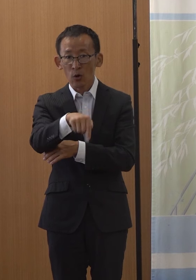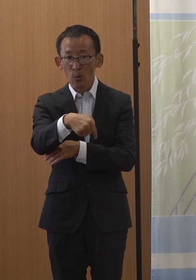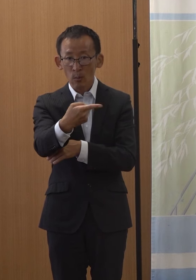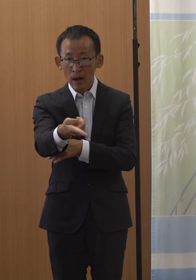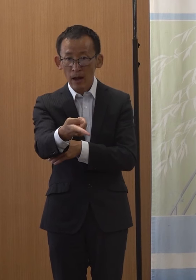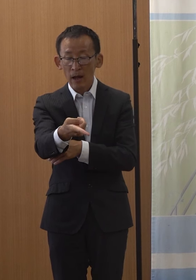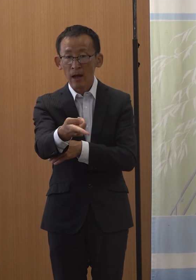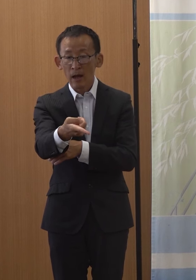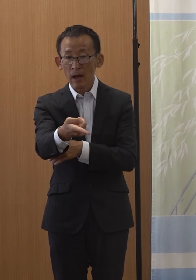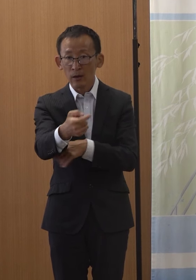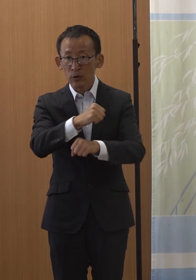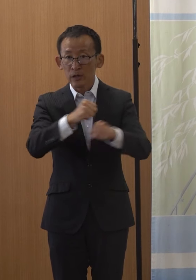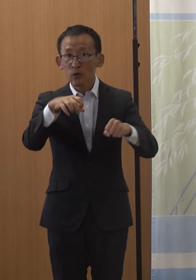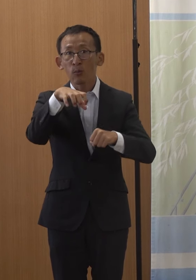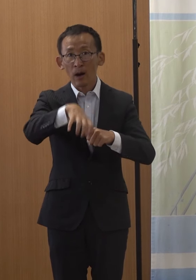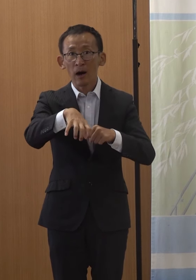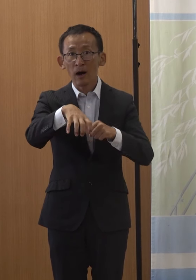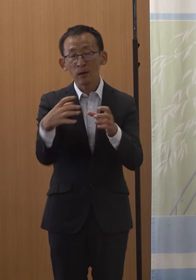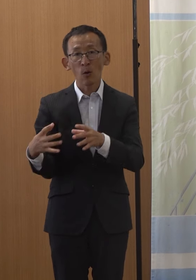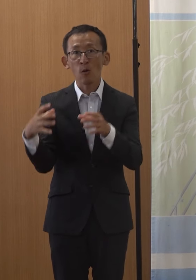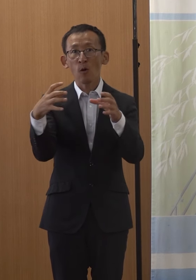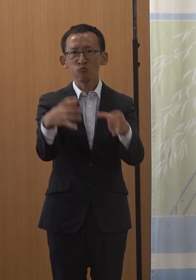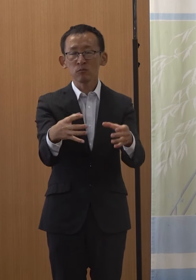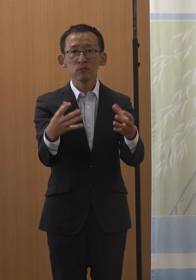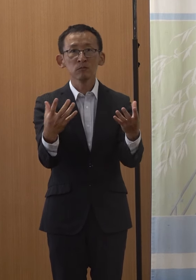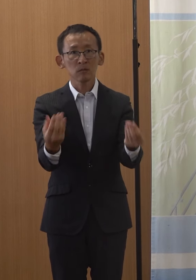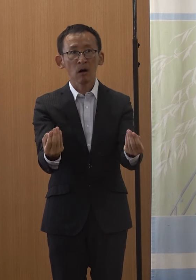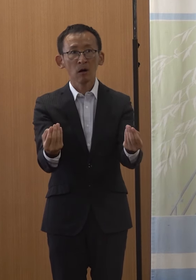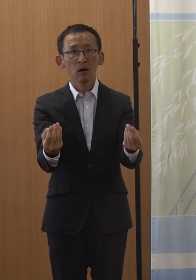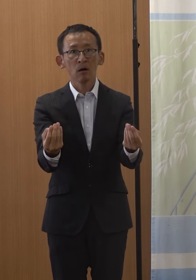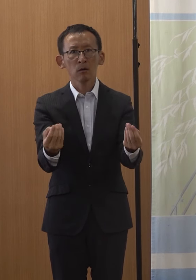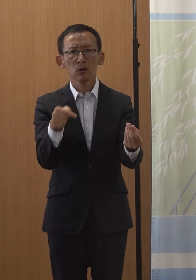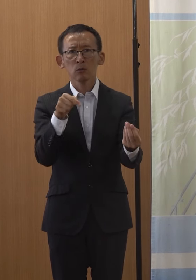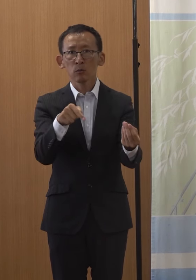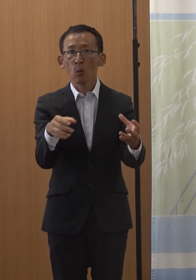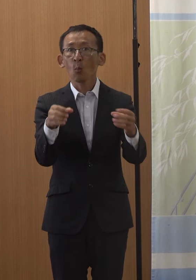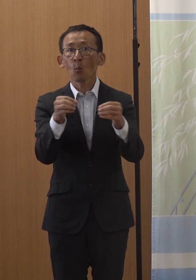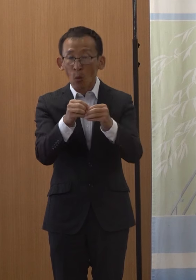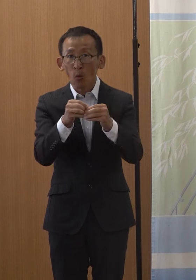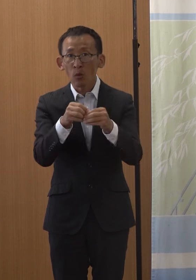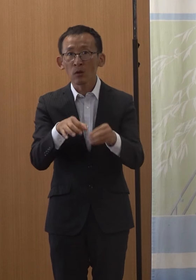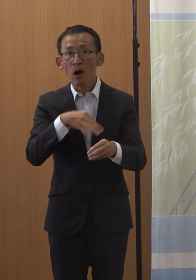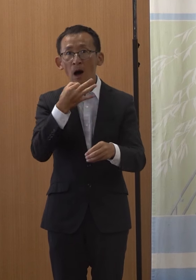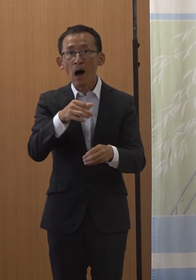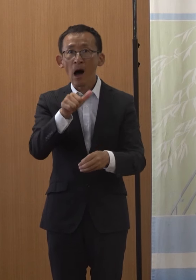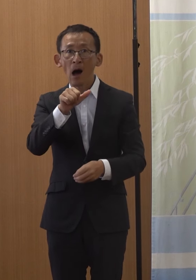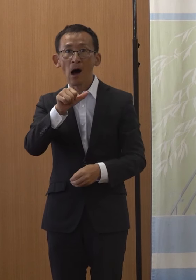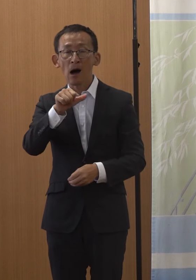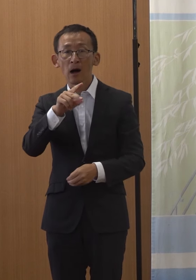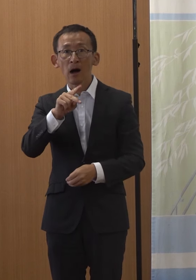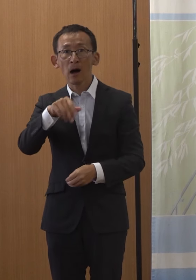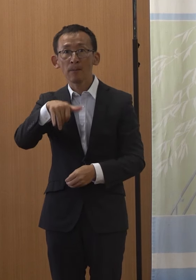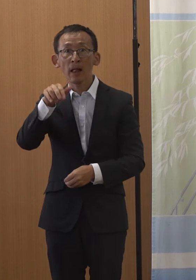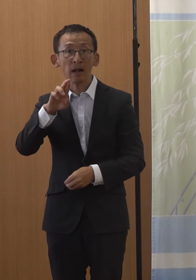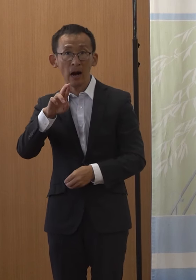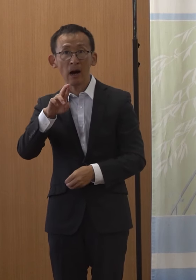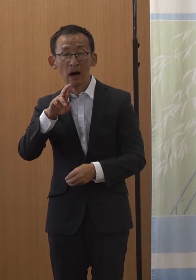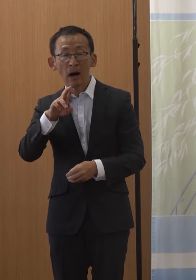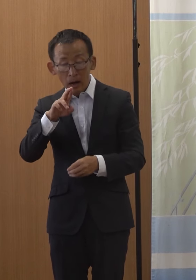の、市庁舎前広場でも置かせていただいて、ちょうどアカペラタウンの開催時期もあって、アカペラタウンの練習に使って